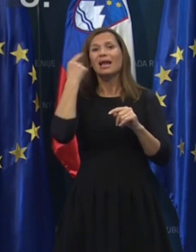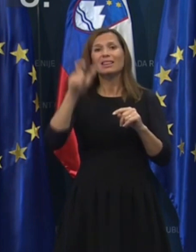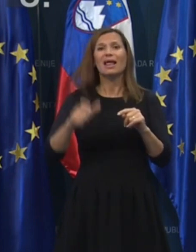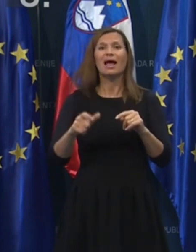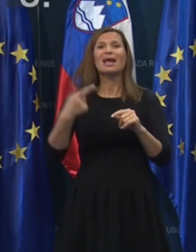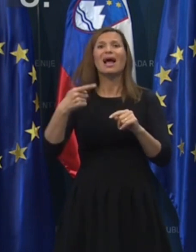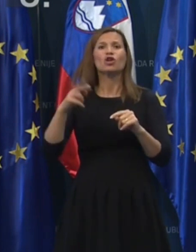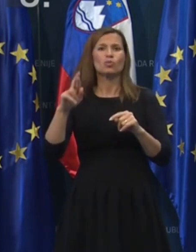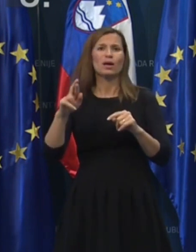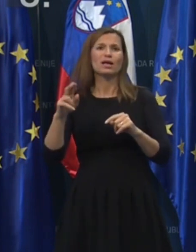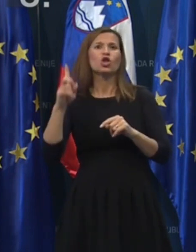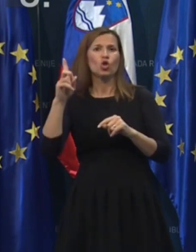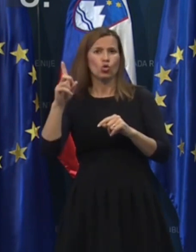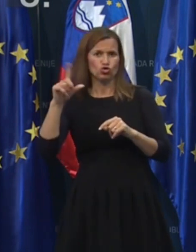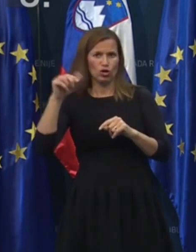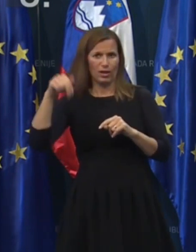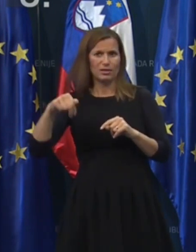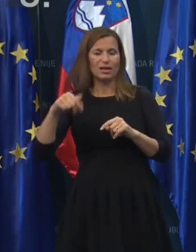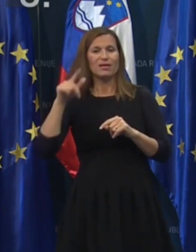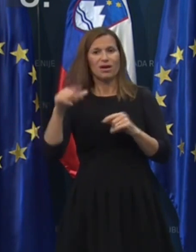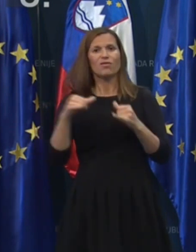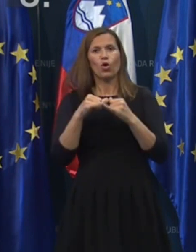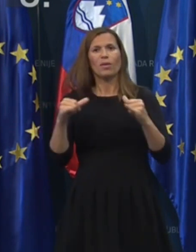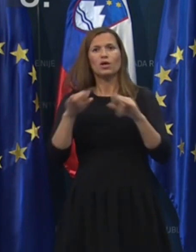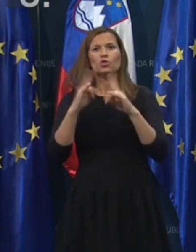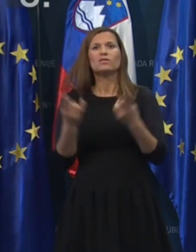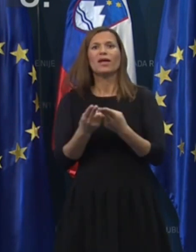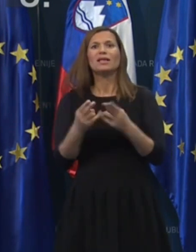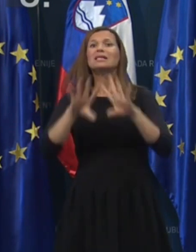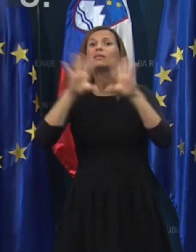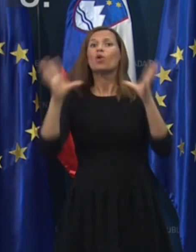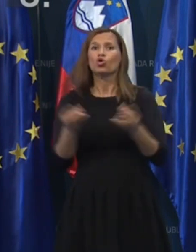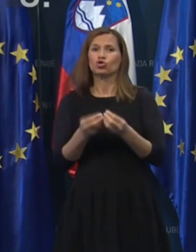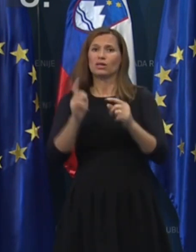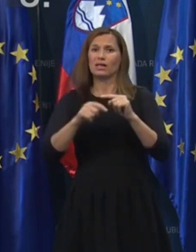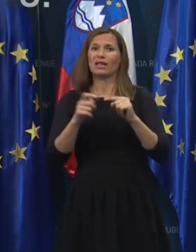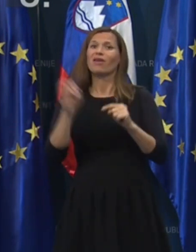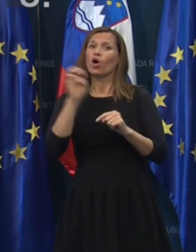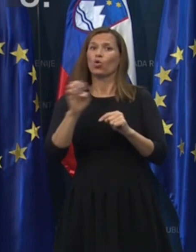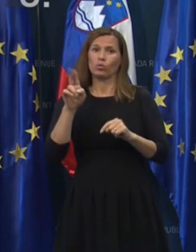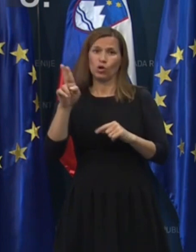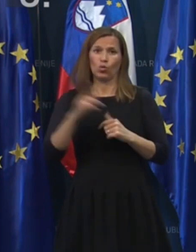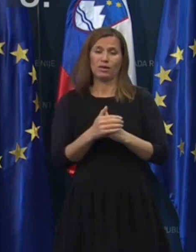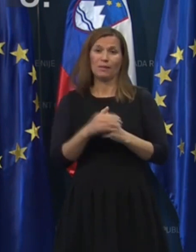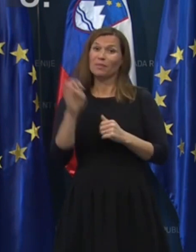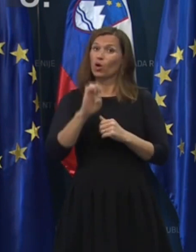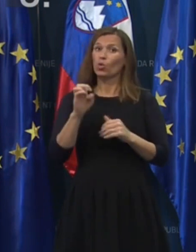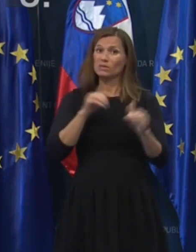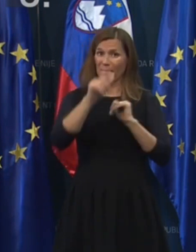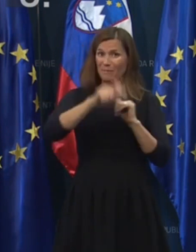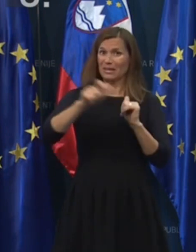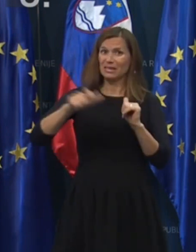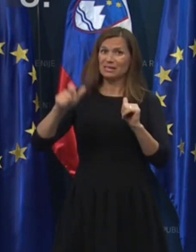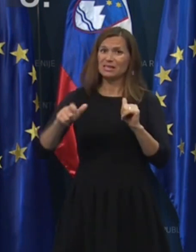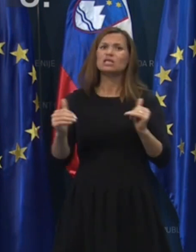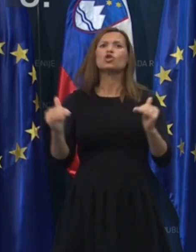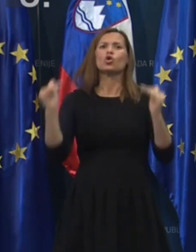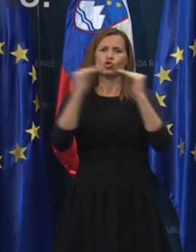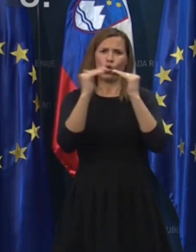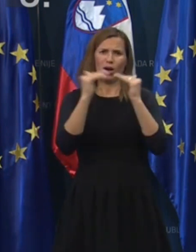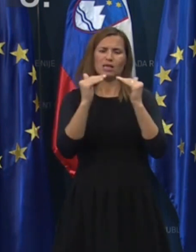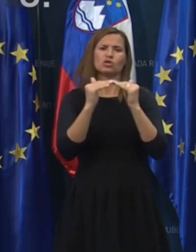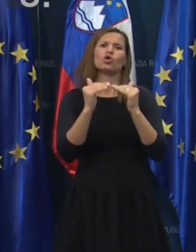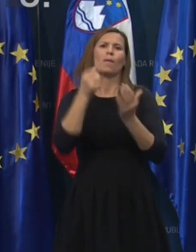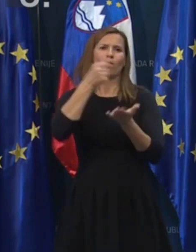Dovžan v formatu Sveta za splošne zadeve Evropske unije. Evropski ministri so soglasno